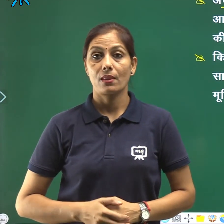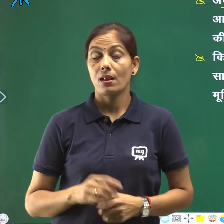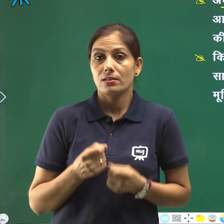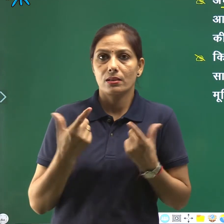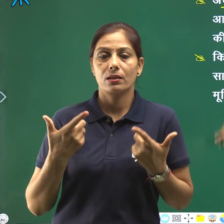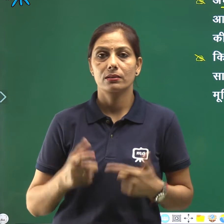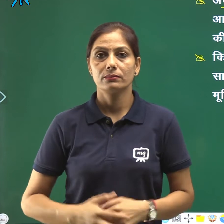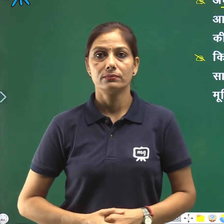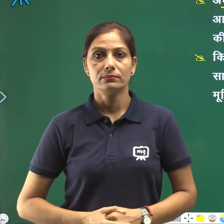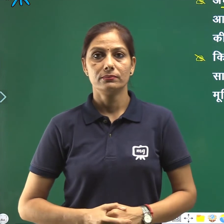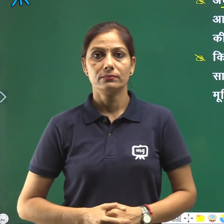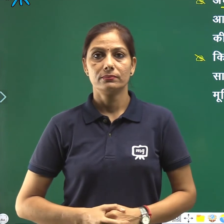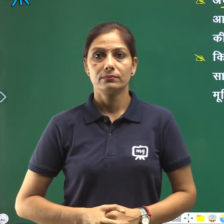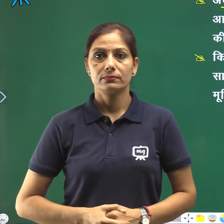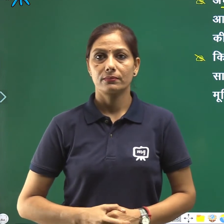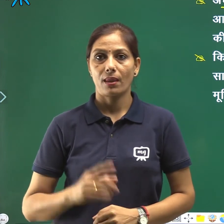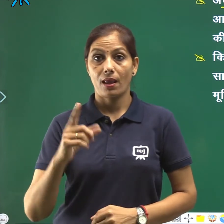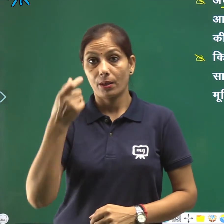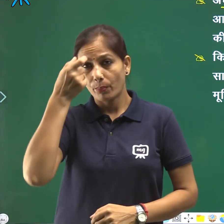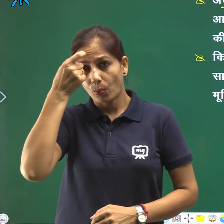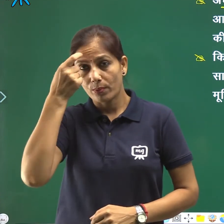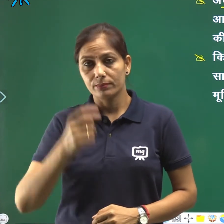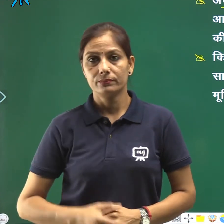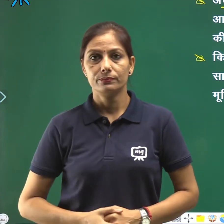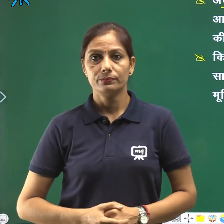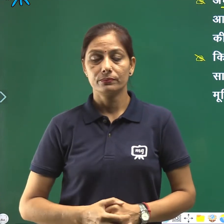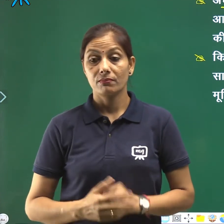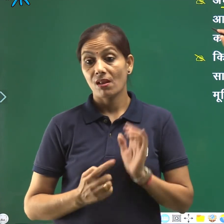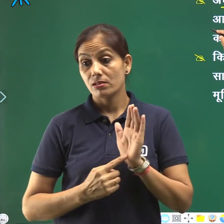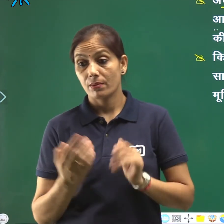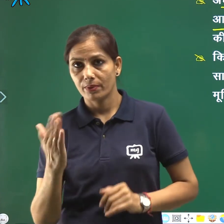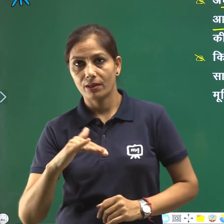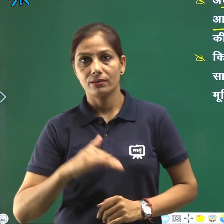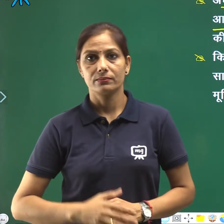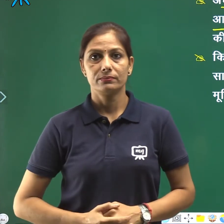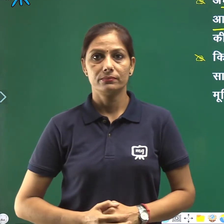अचानक एक परेशानी सामने आई।